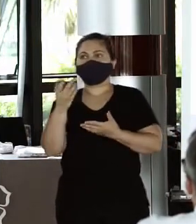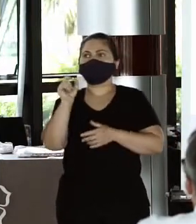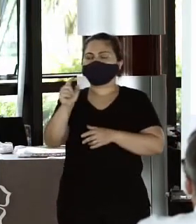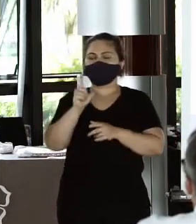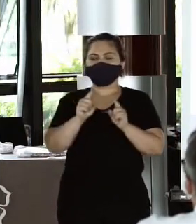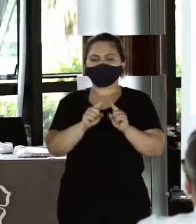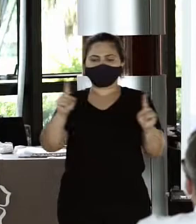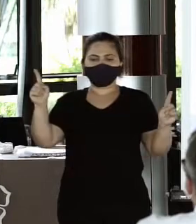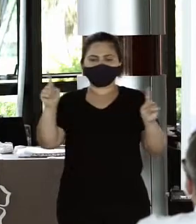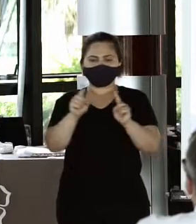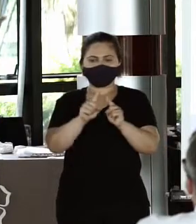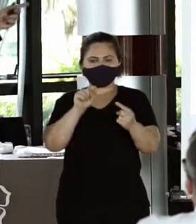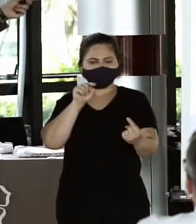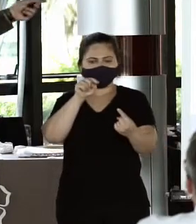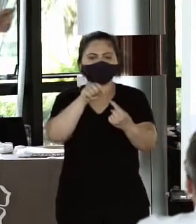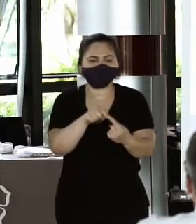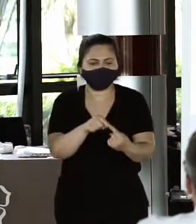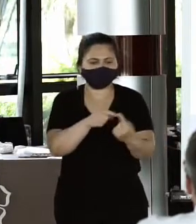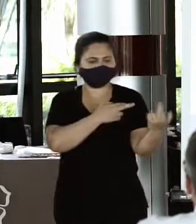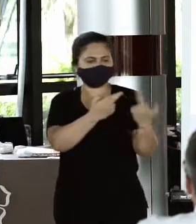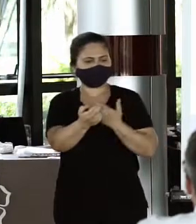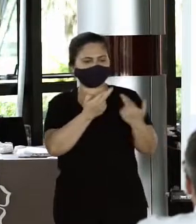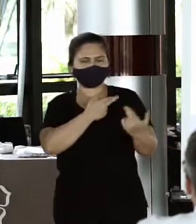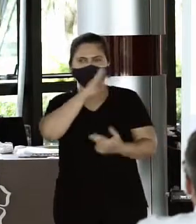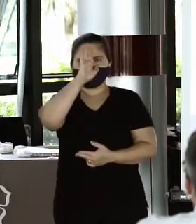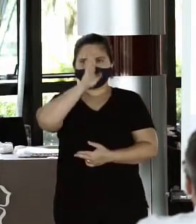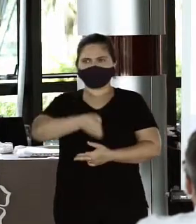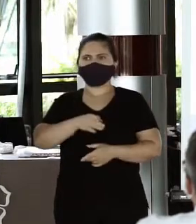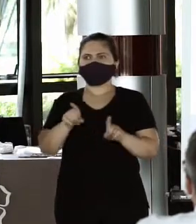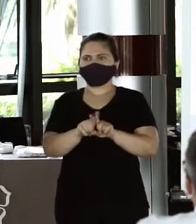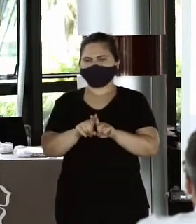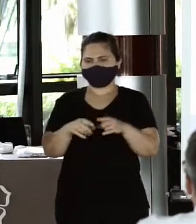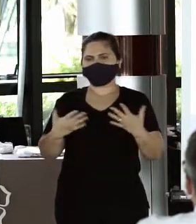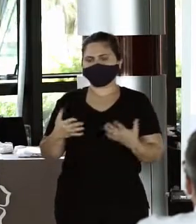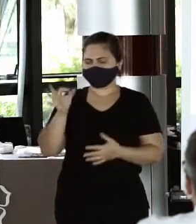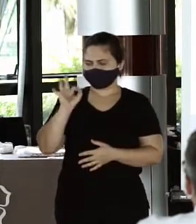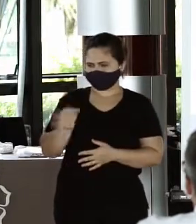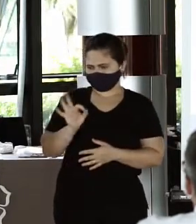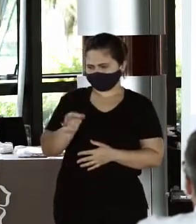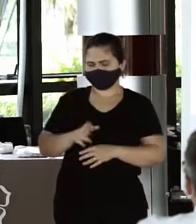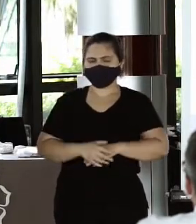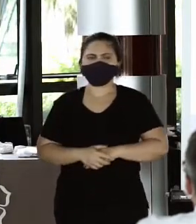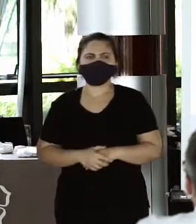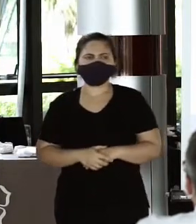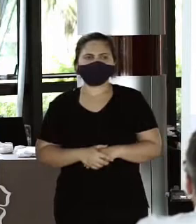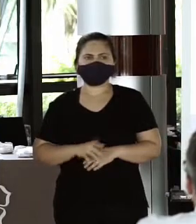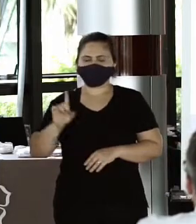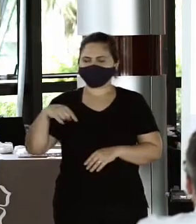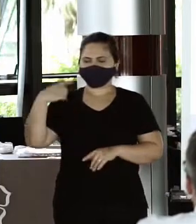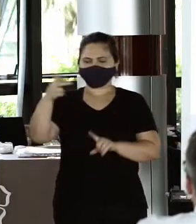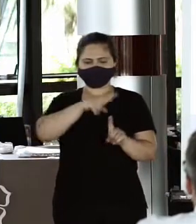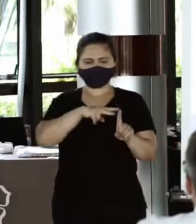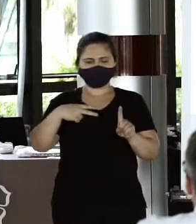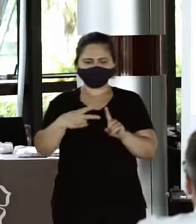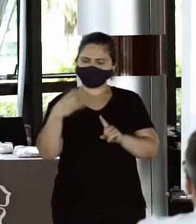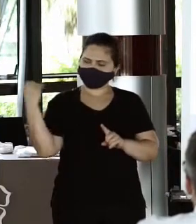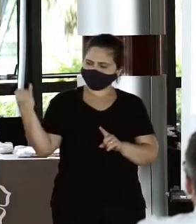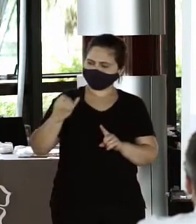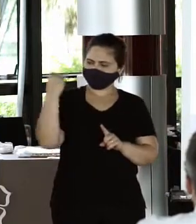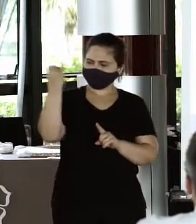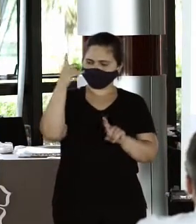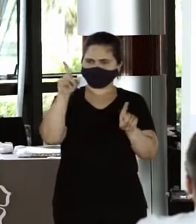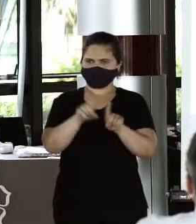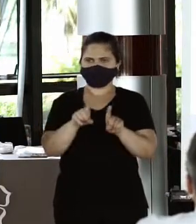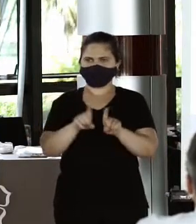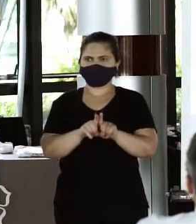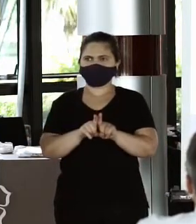Qual é o tamanho do alvo? Isso vai estar relacionado diretamente ao IFOV, certo? Outro aspecto muito importante